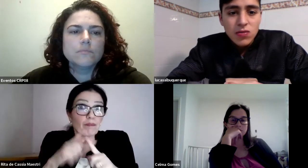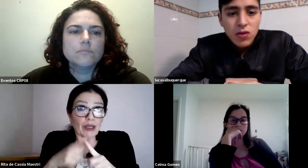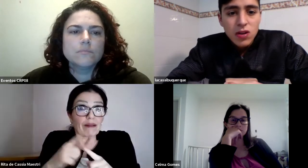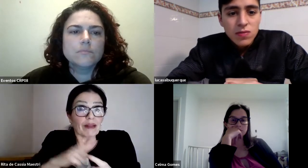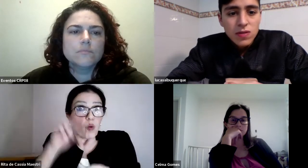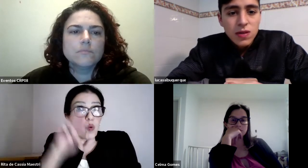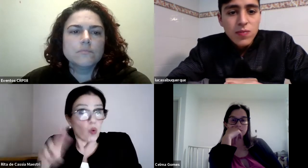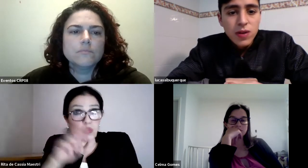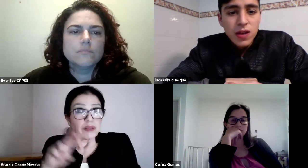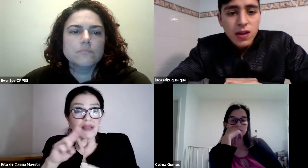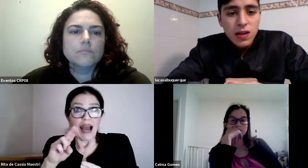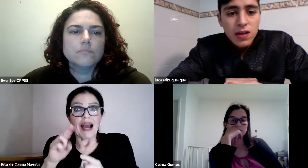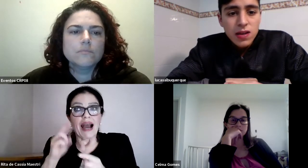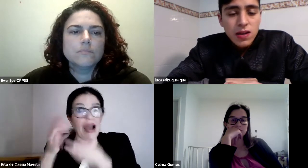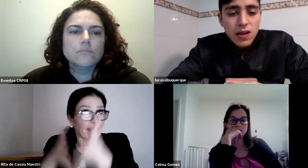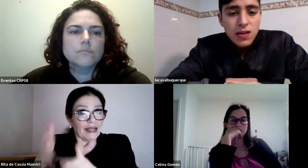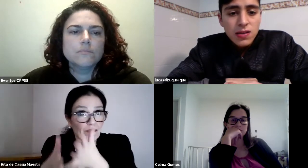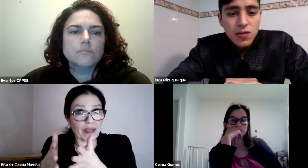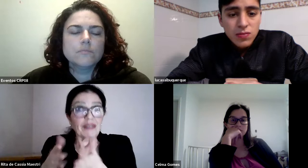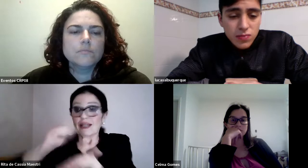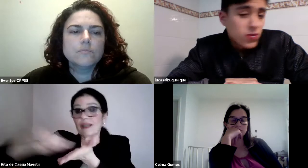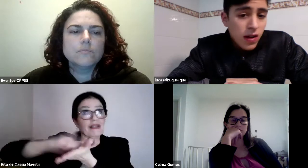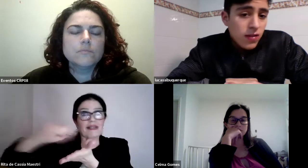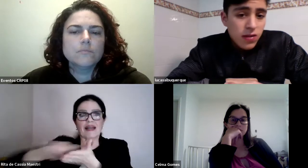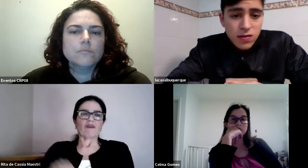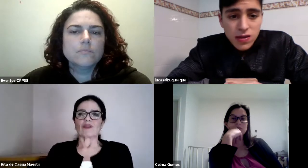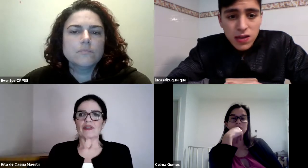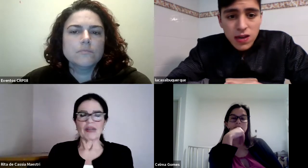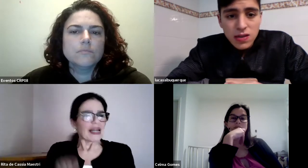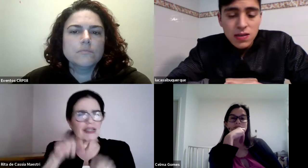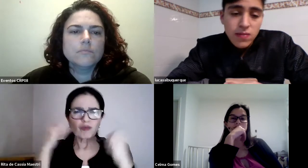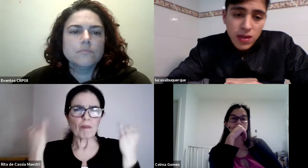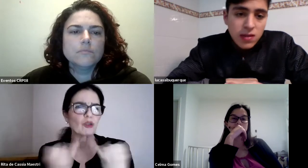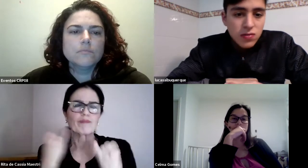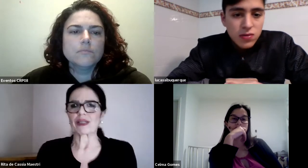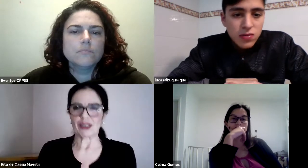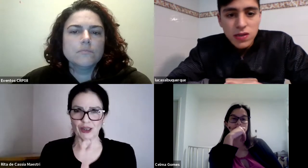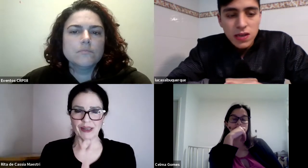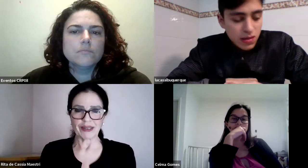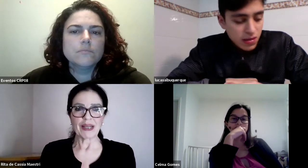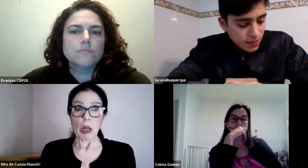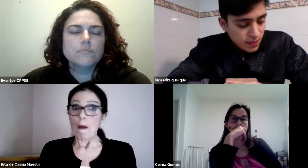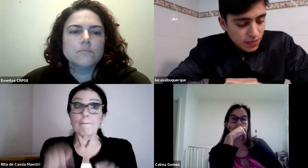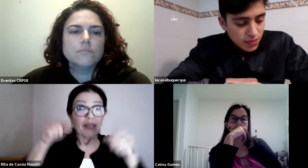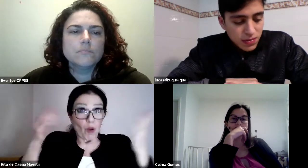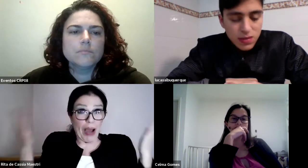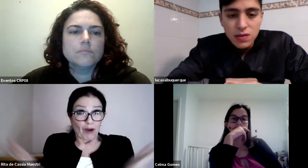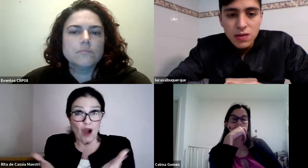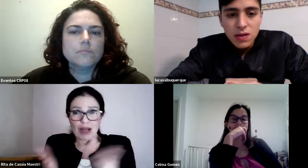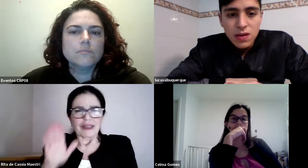são autônomos. Por quê? Eles são usuários de língua de sinais e também usam a escrita.